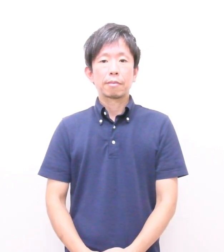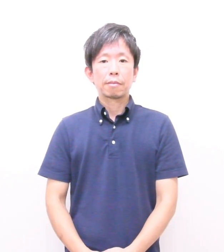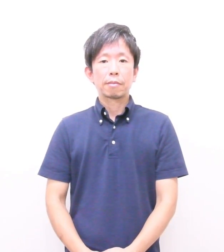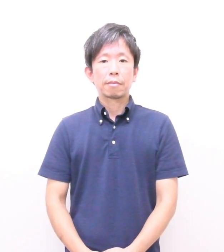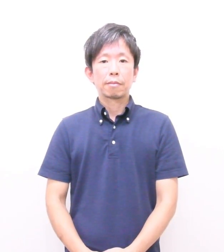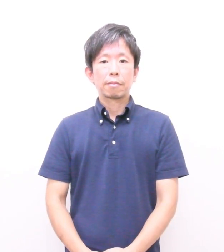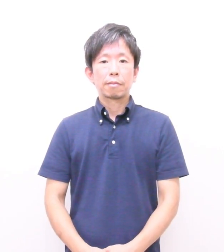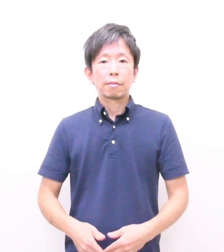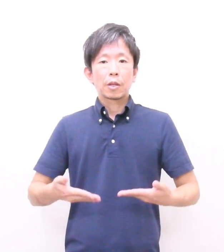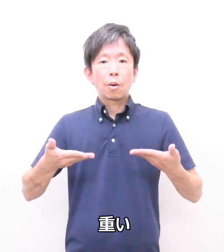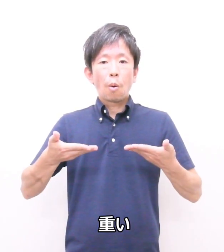重い。